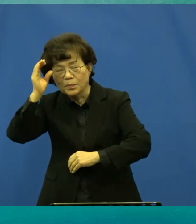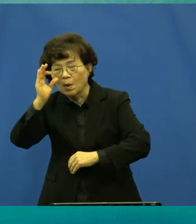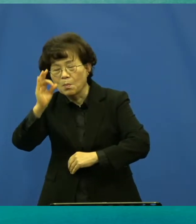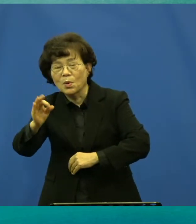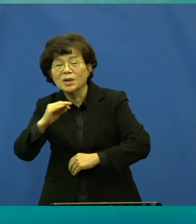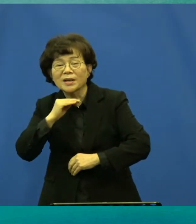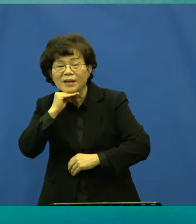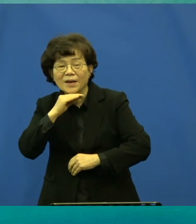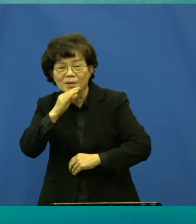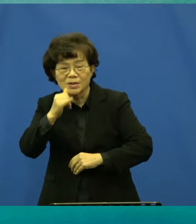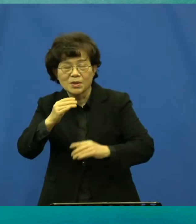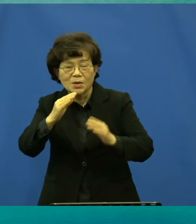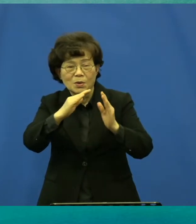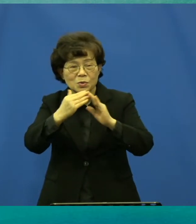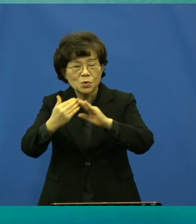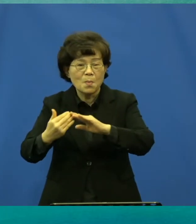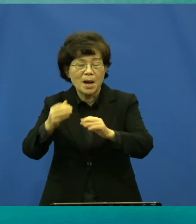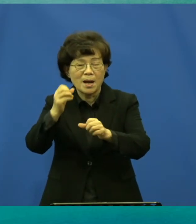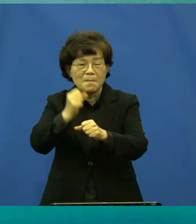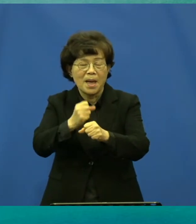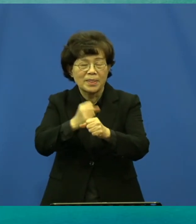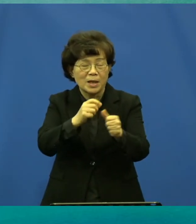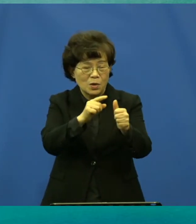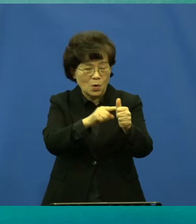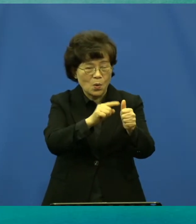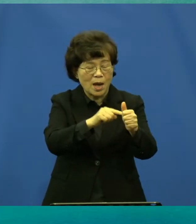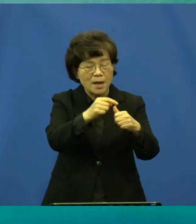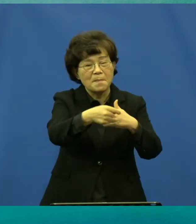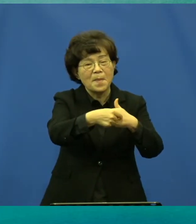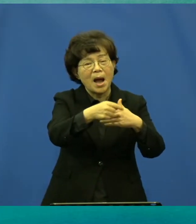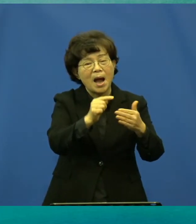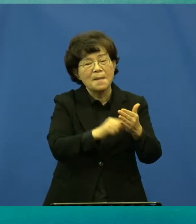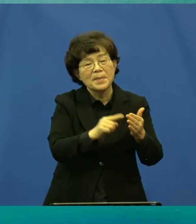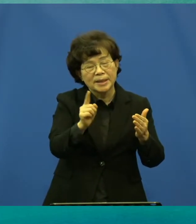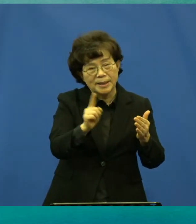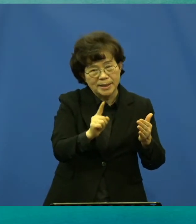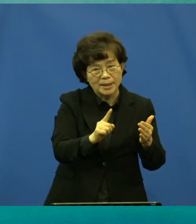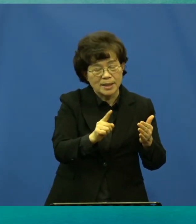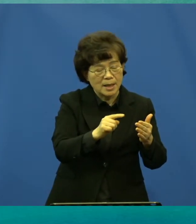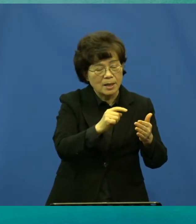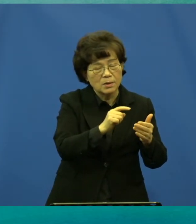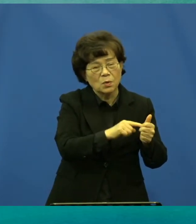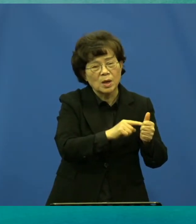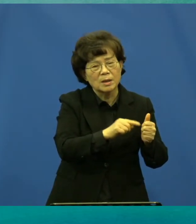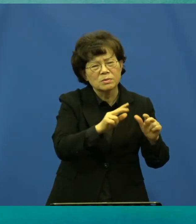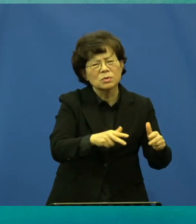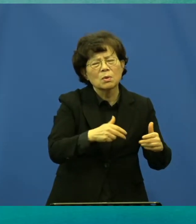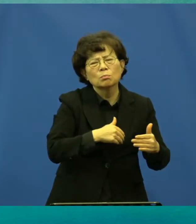자, 초막을 만든 요나의 심리 상태는 무엇입니까? 지금 요나는 매우 불안합니다.